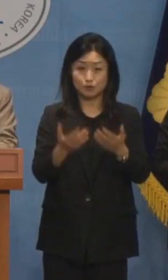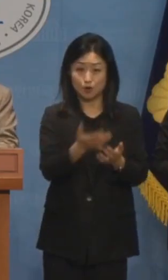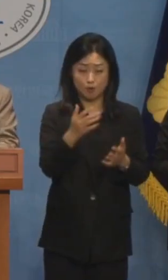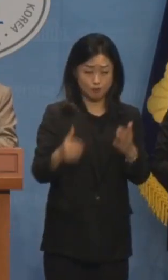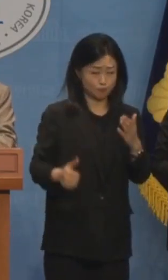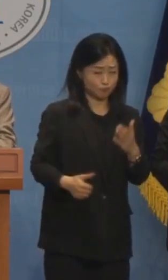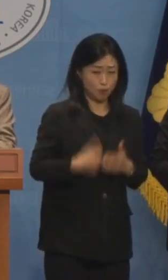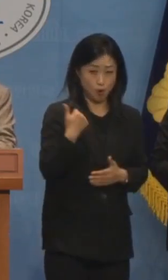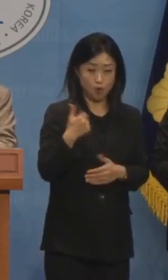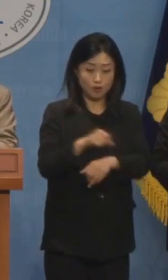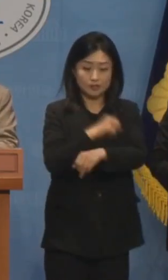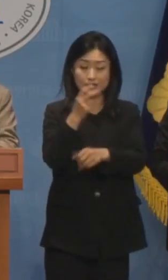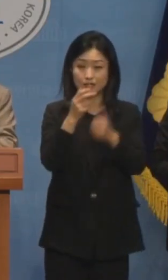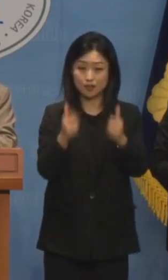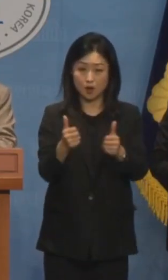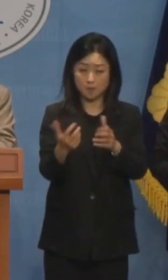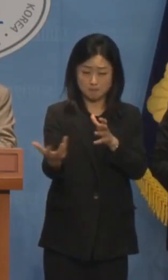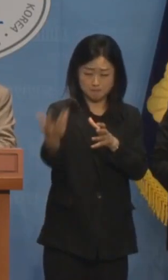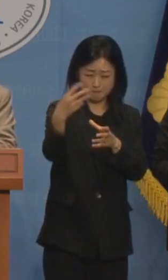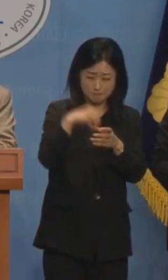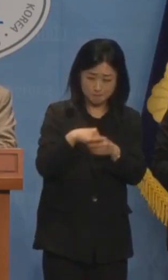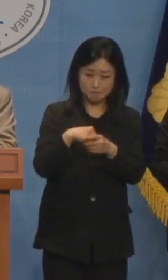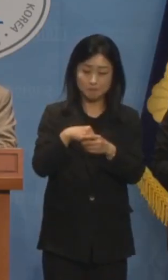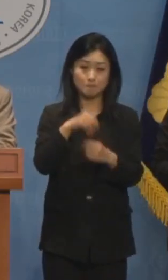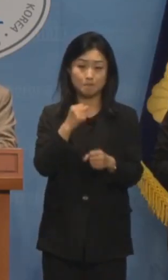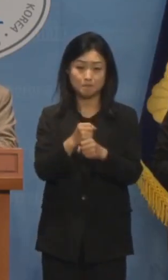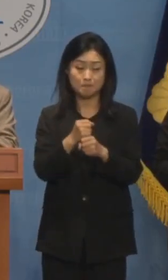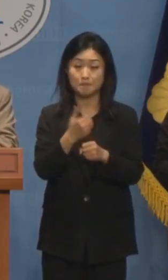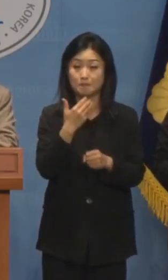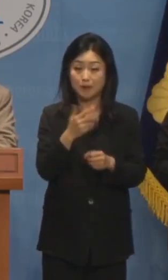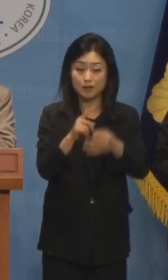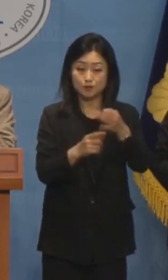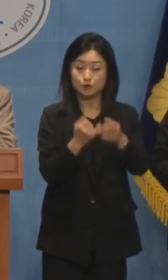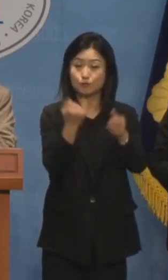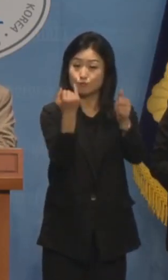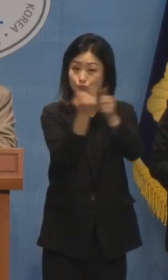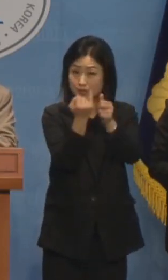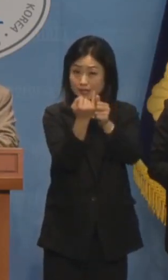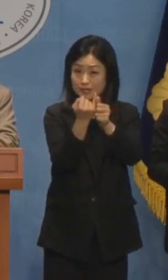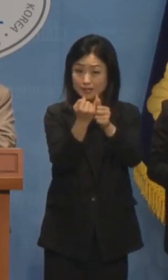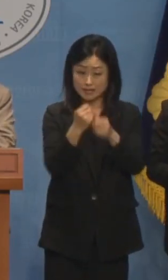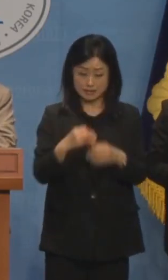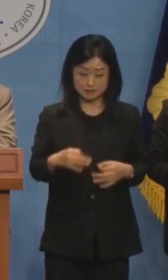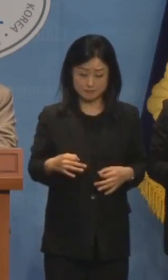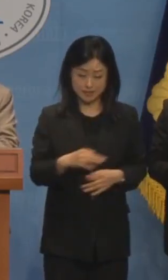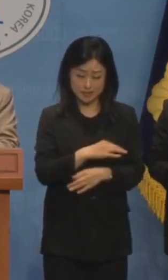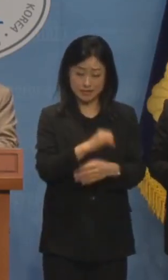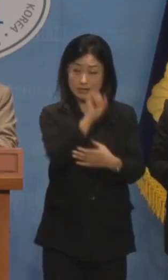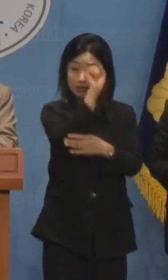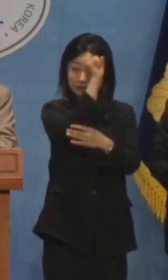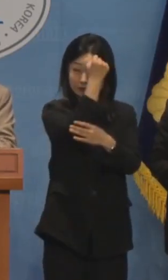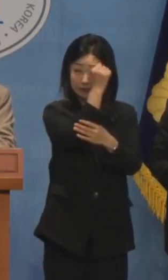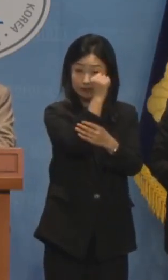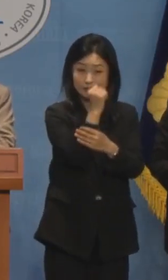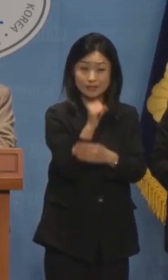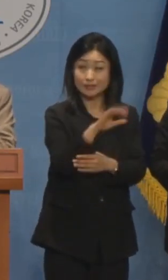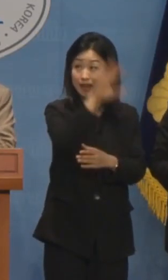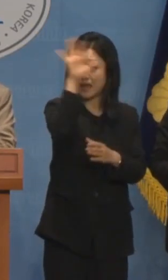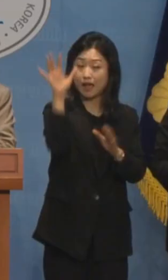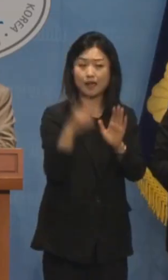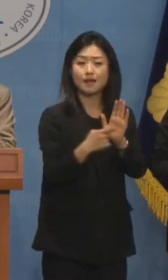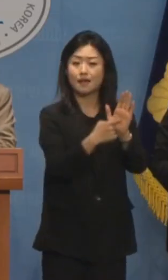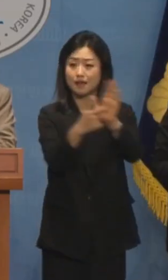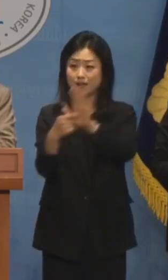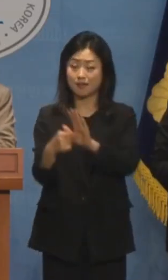분노가 특검으로 표출되어서 김건희, 윤석열의 그동안의 부정부패가 만천하에